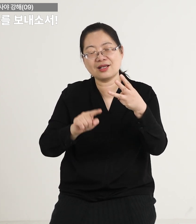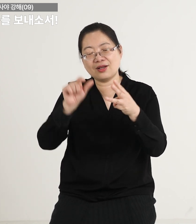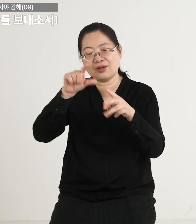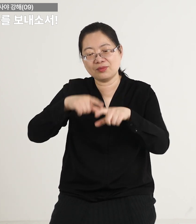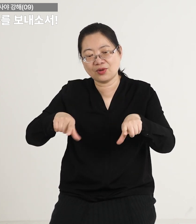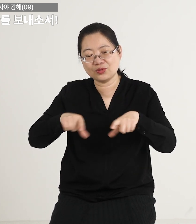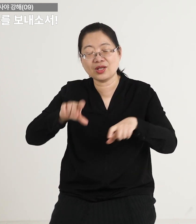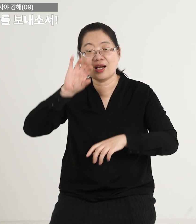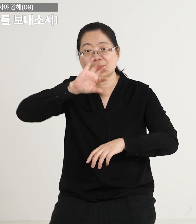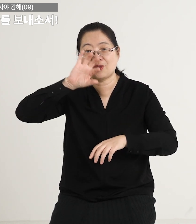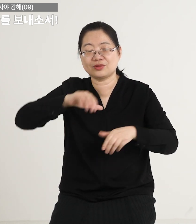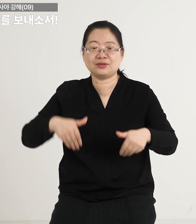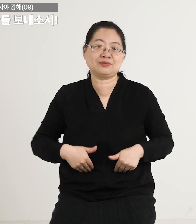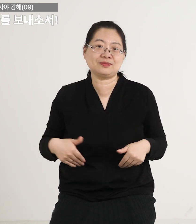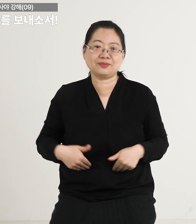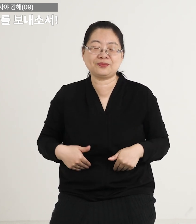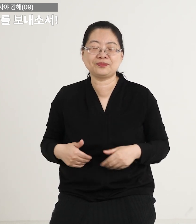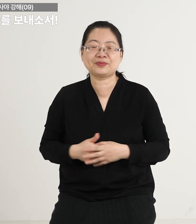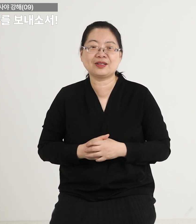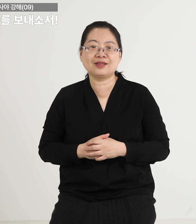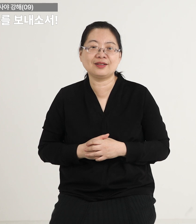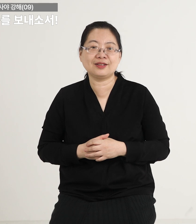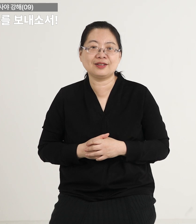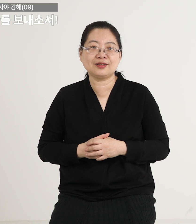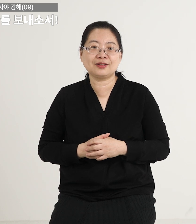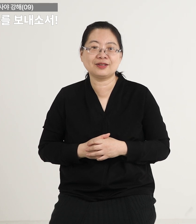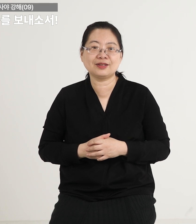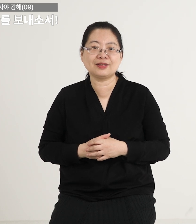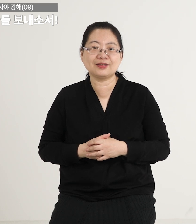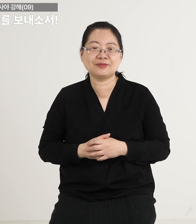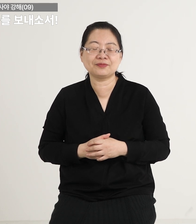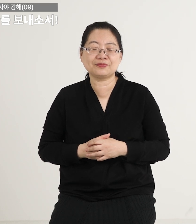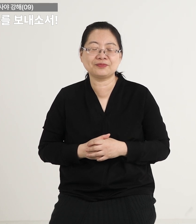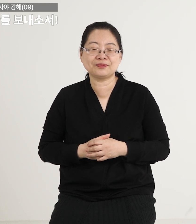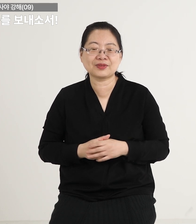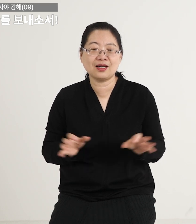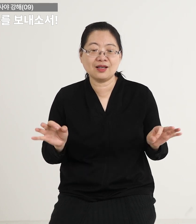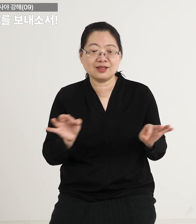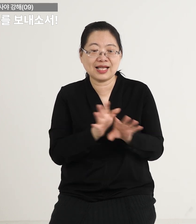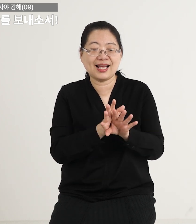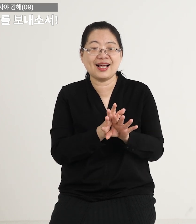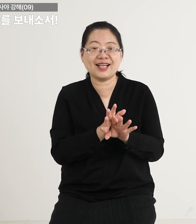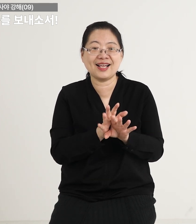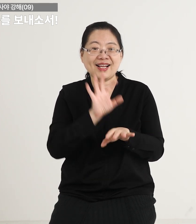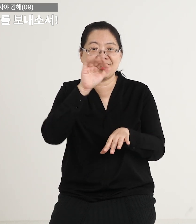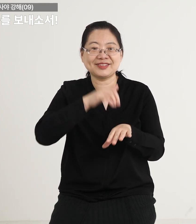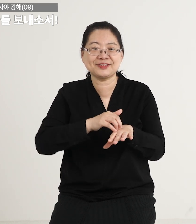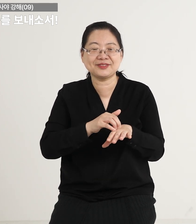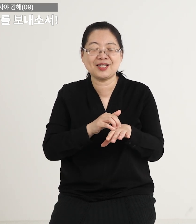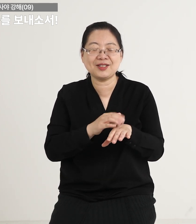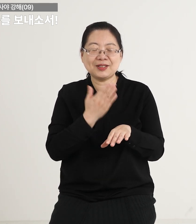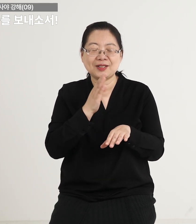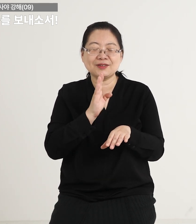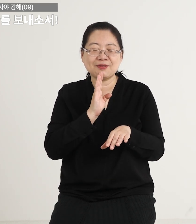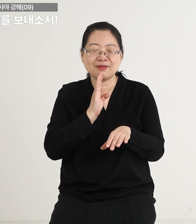평소에 연습해야 된다. 사라지는 연습, 작아지는